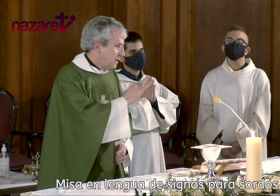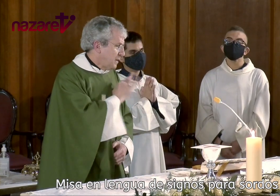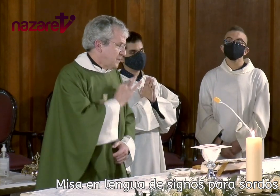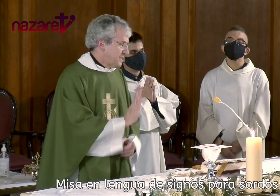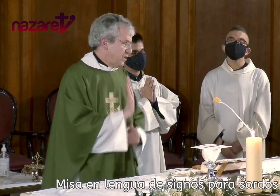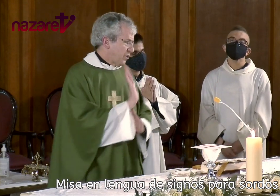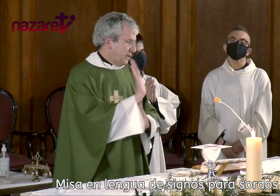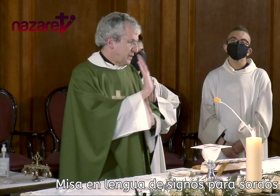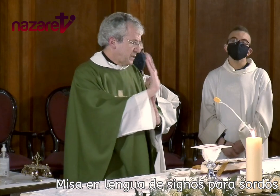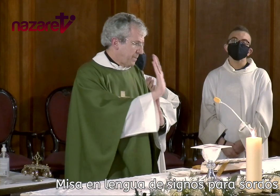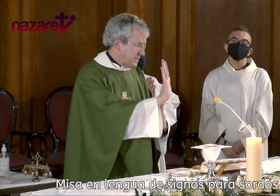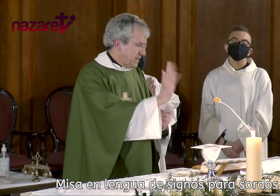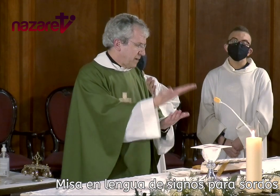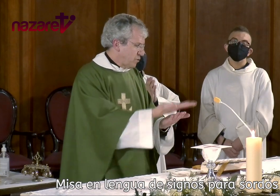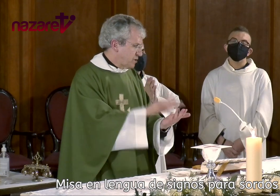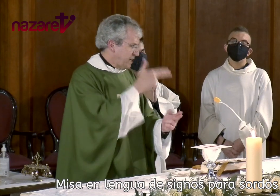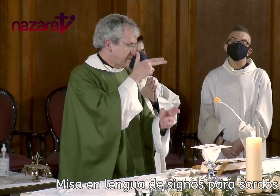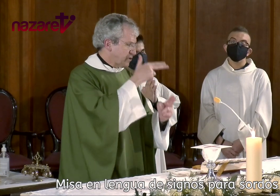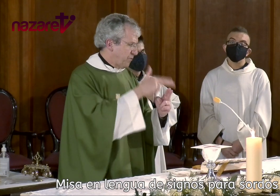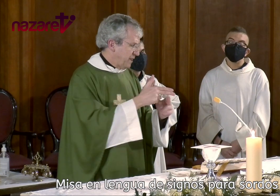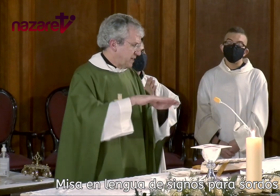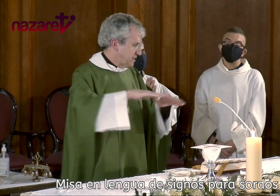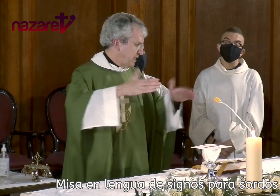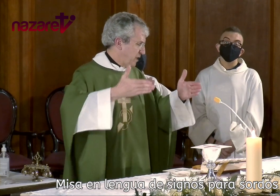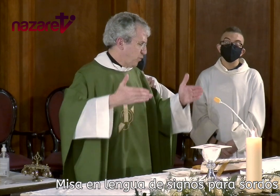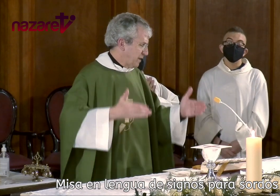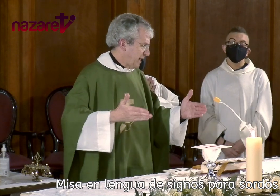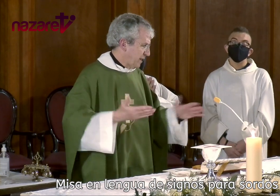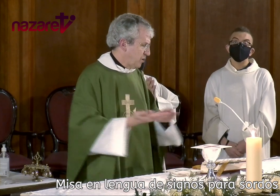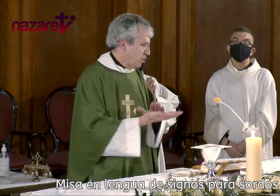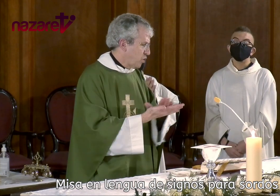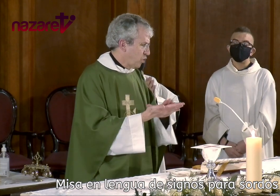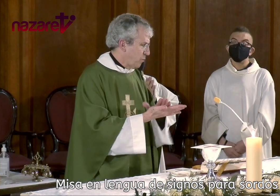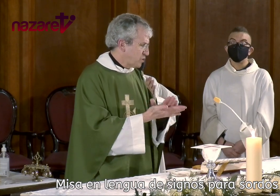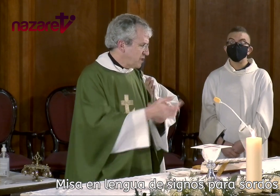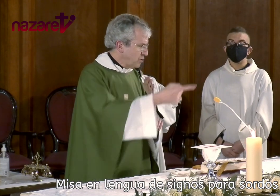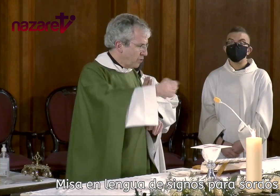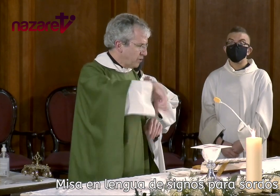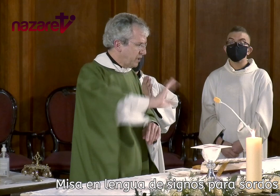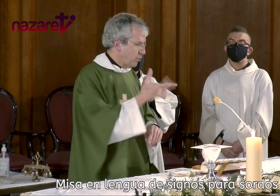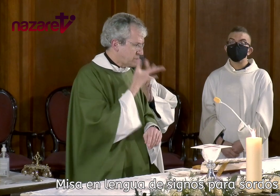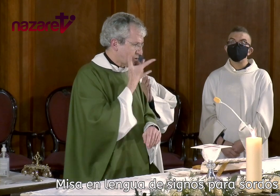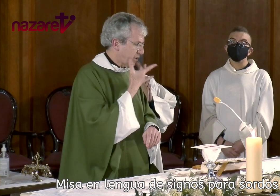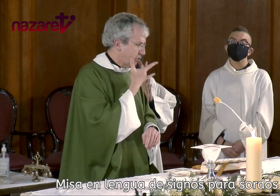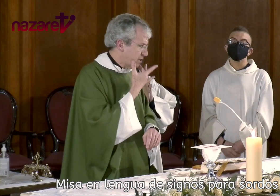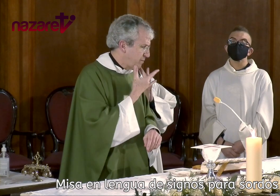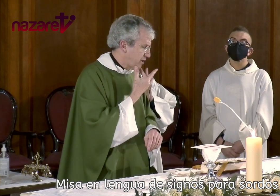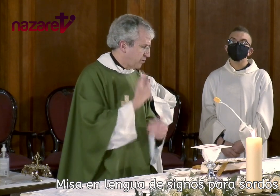señor te presentamos estas ofrendas en tu altar como signo de nuestro reconocimiento